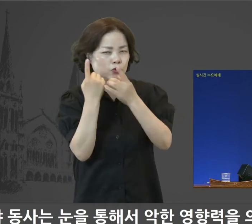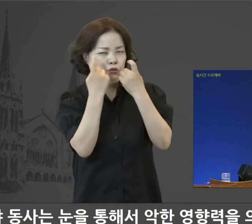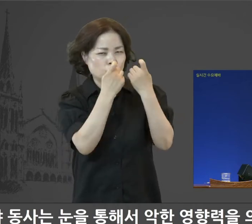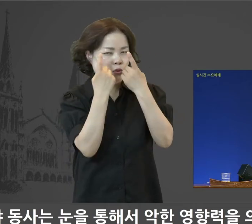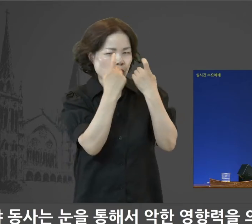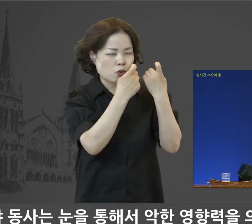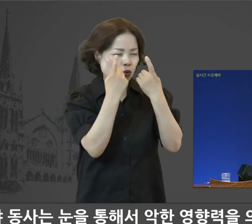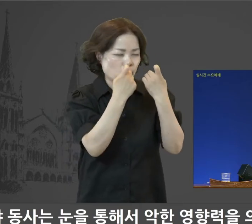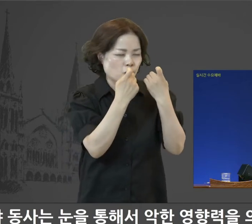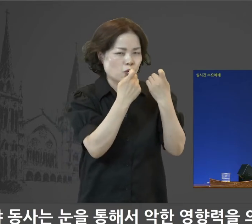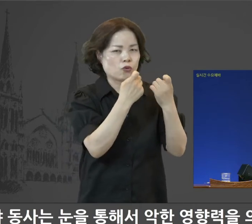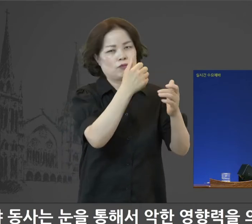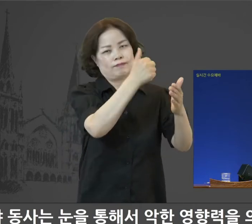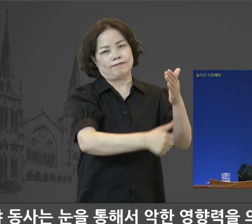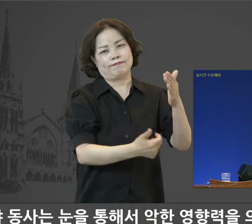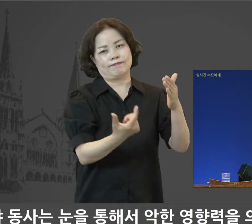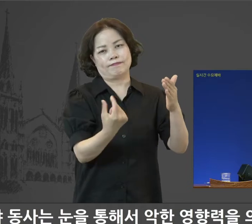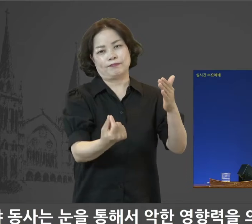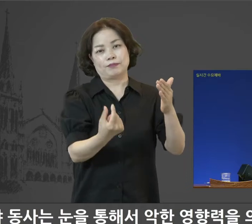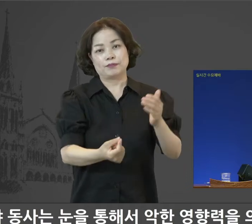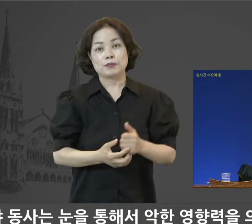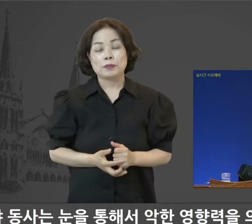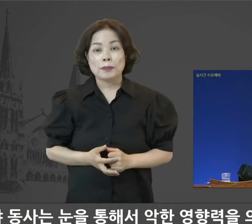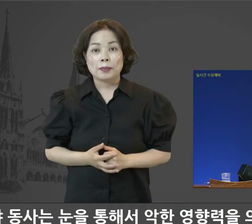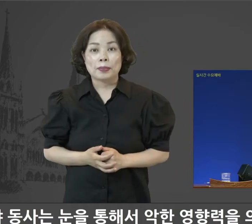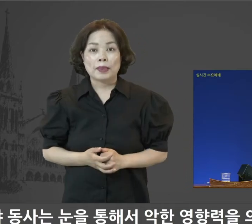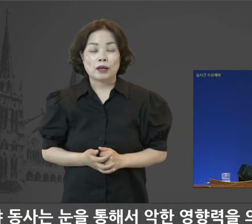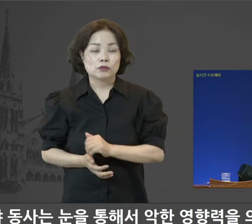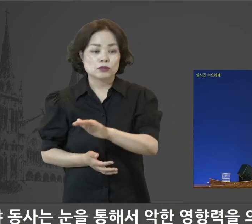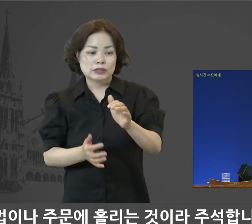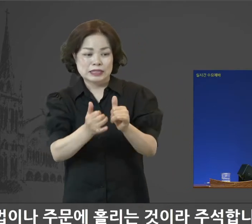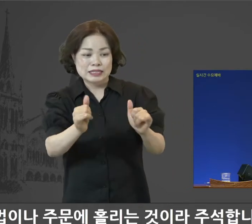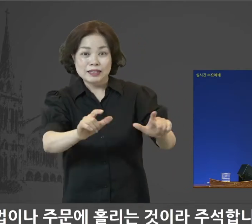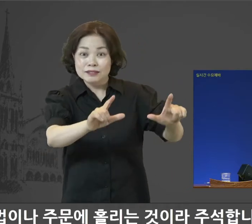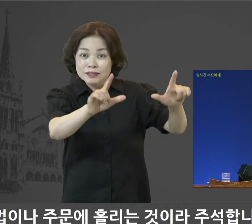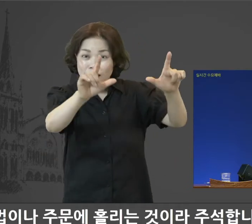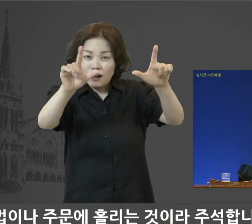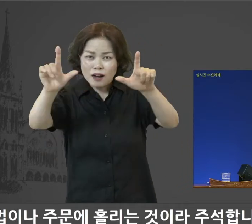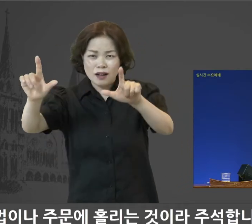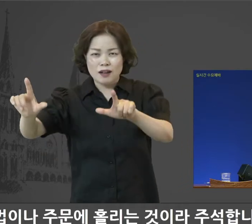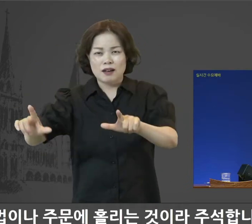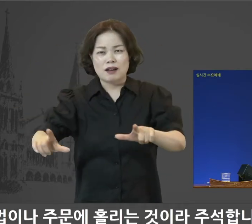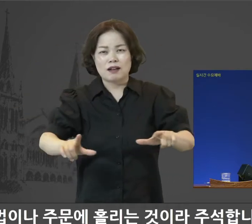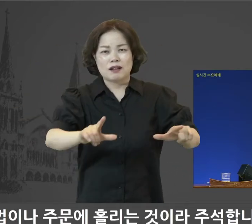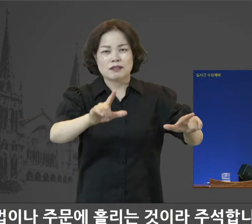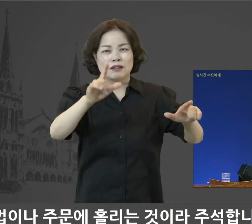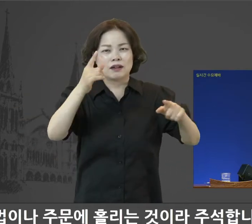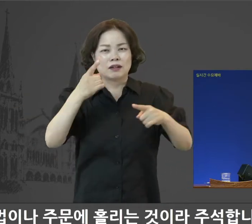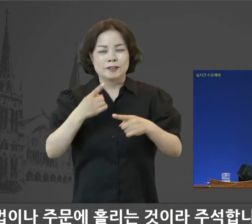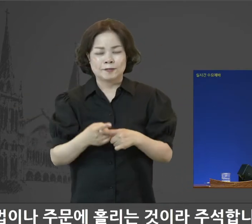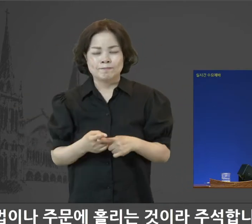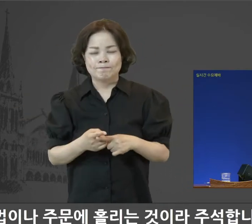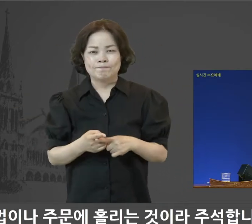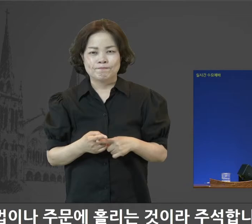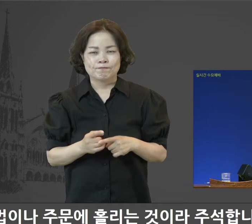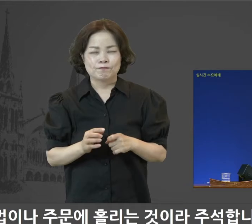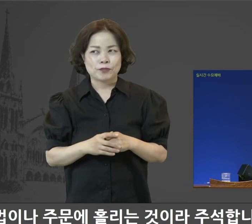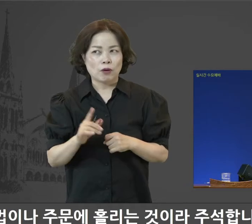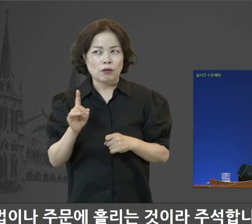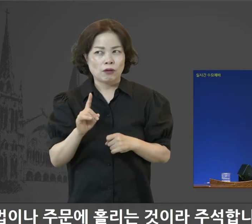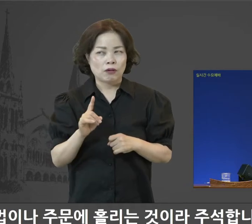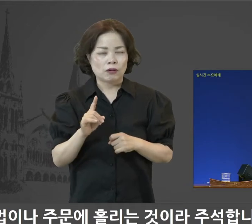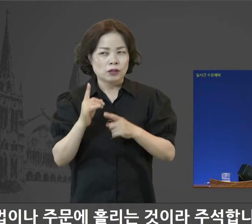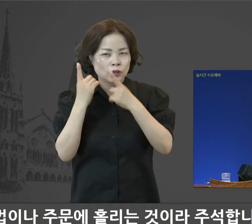라고 주석하기도 했습니다. 우리가 인생을 살다 보면 뭔가에 이제